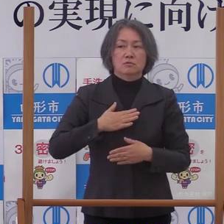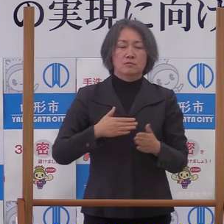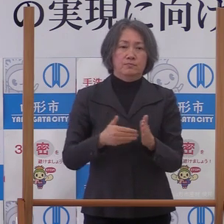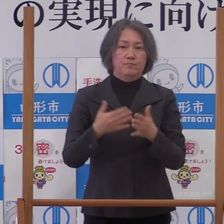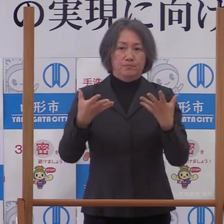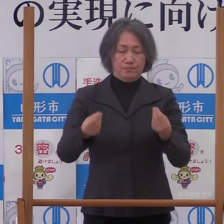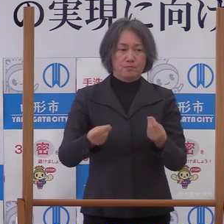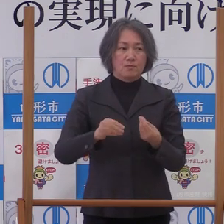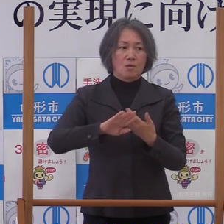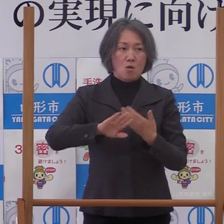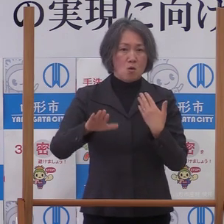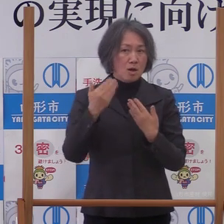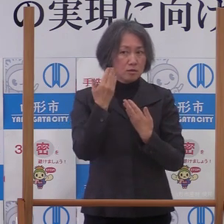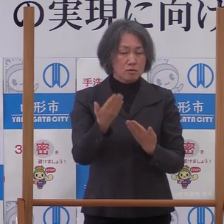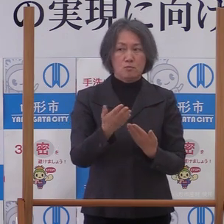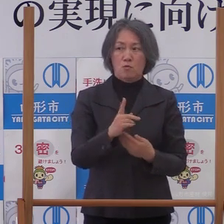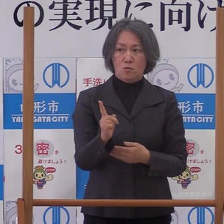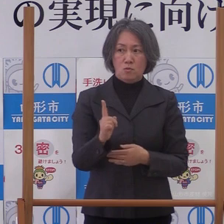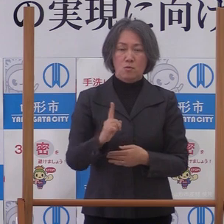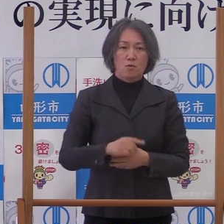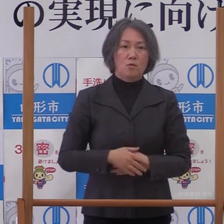その他ございますでしょうか。